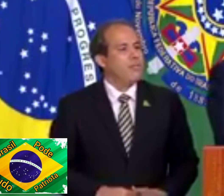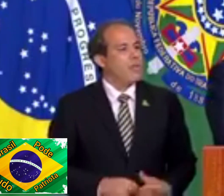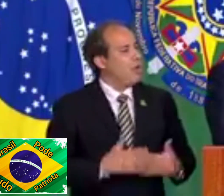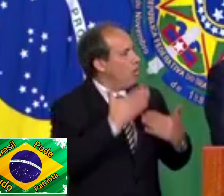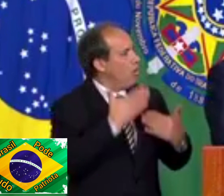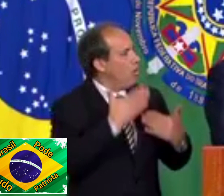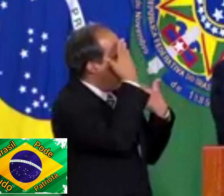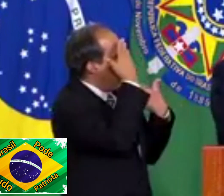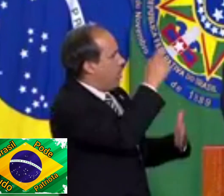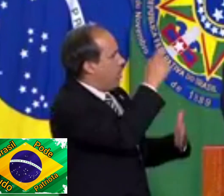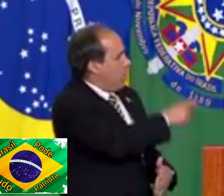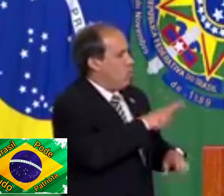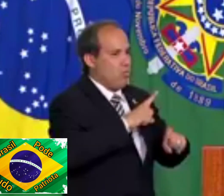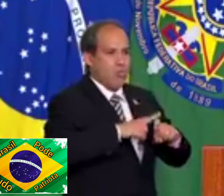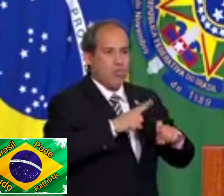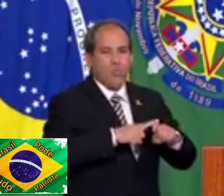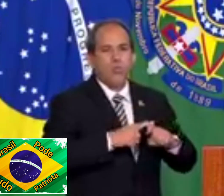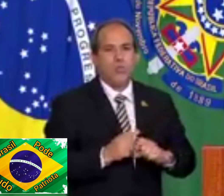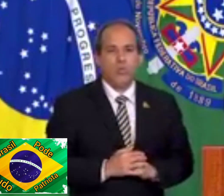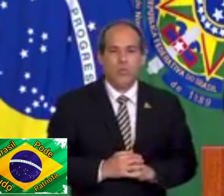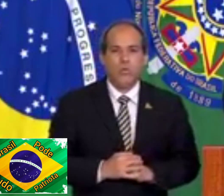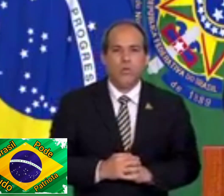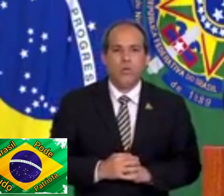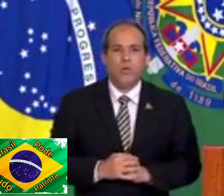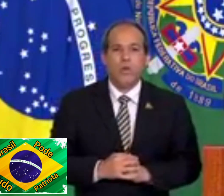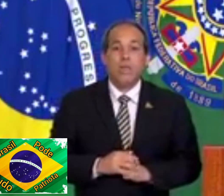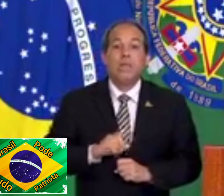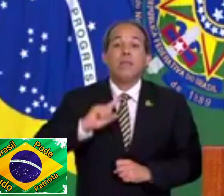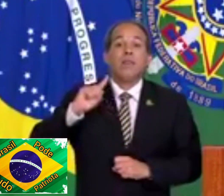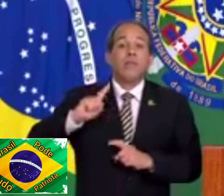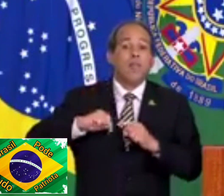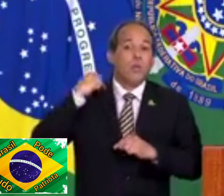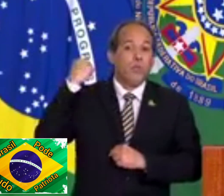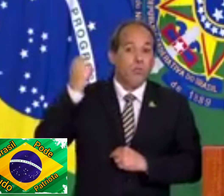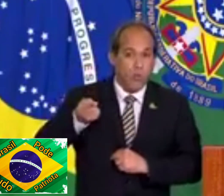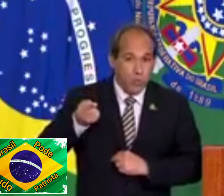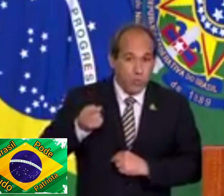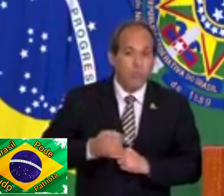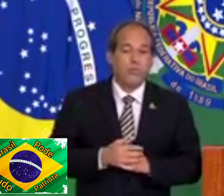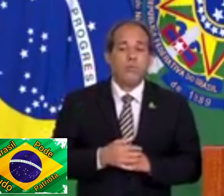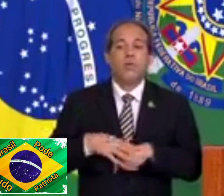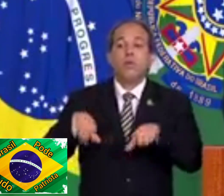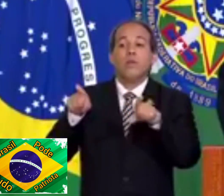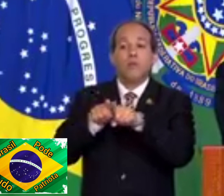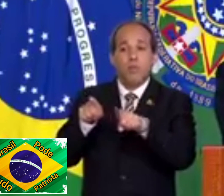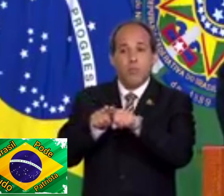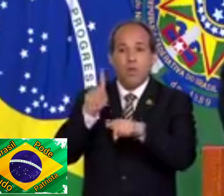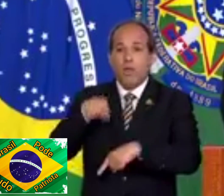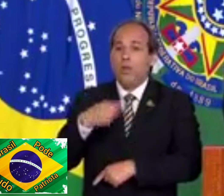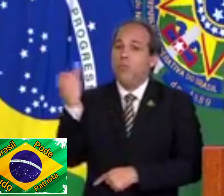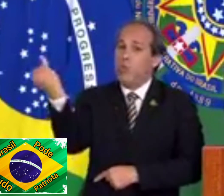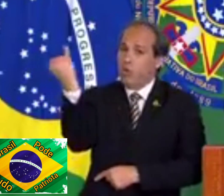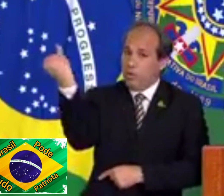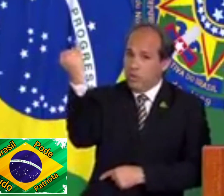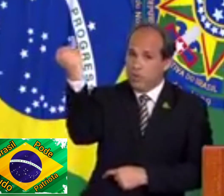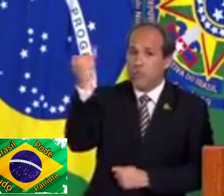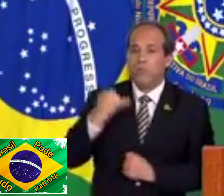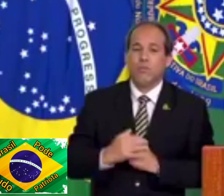Obrigado, doutor Borsato. Num segundo momento, também importante,